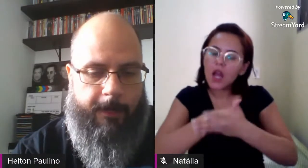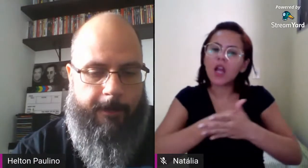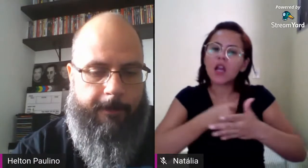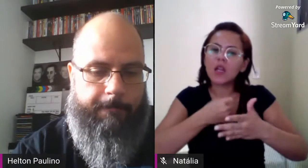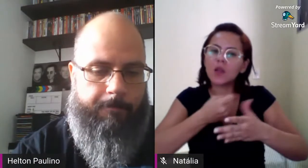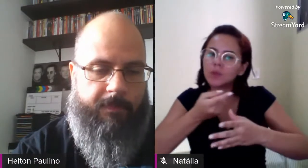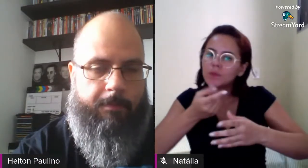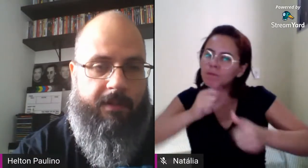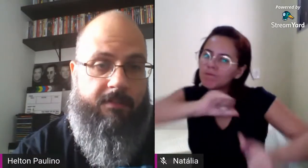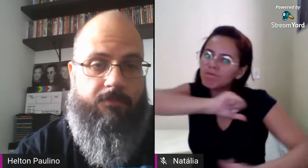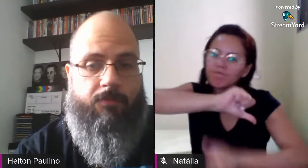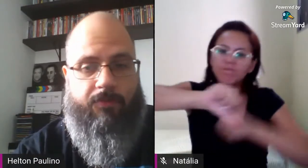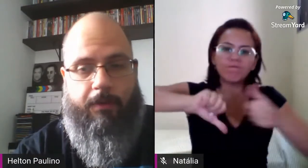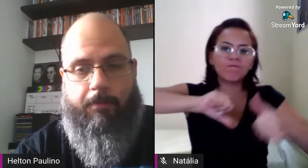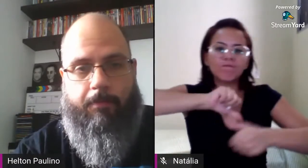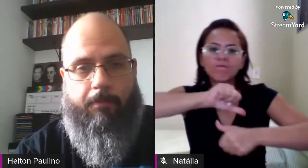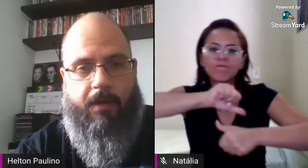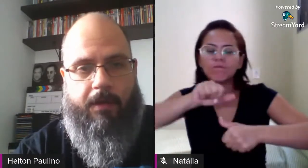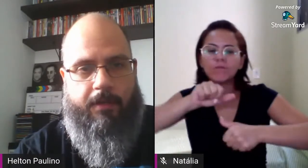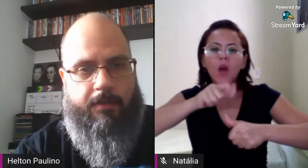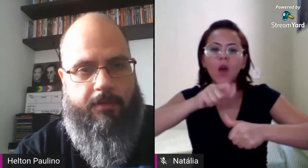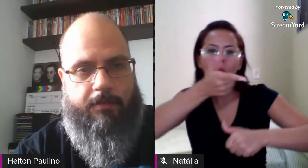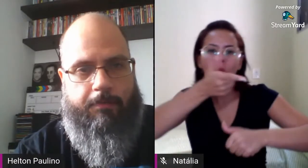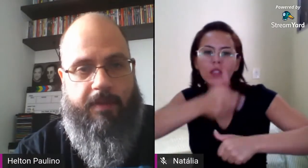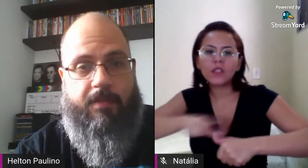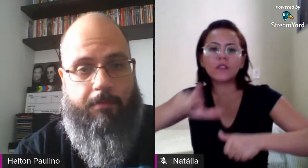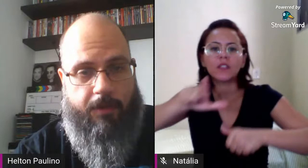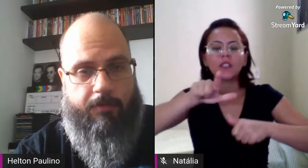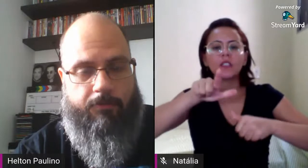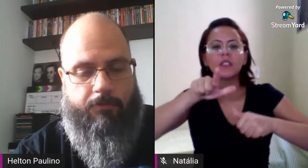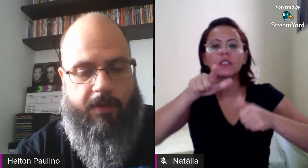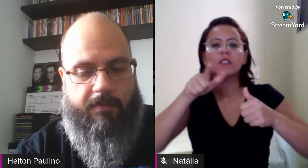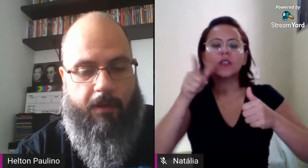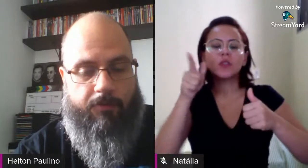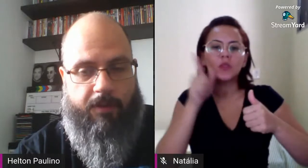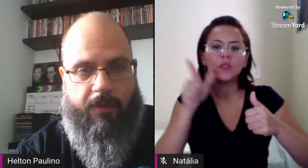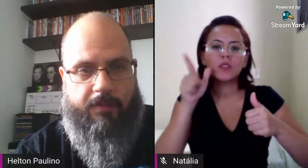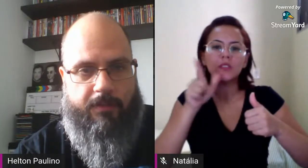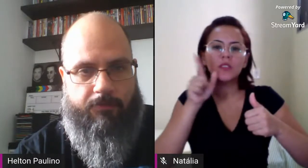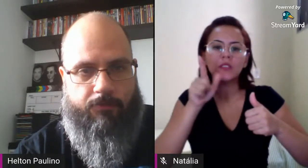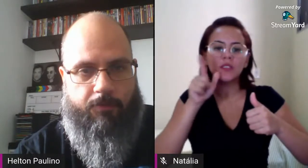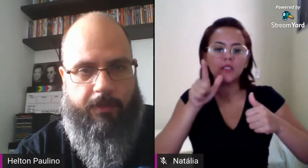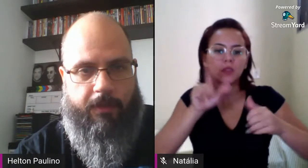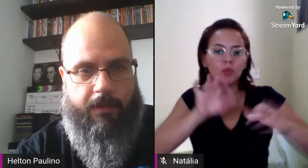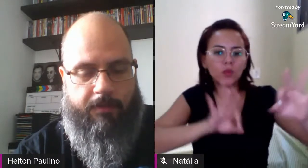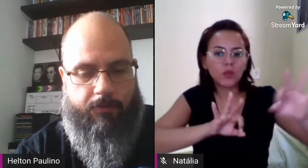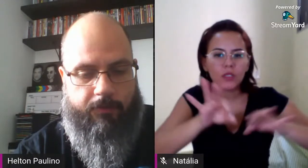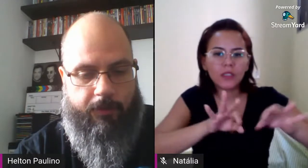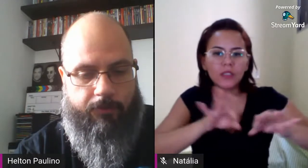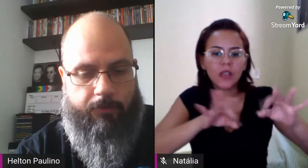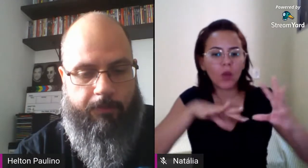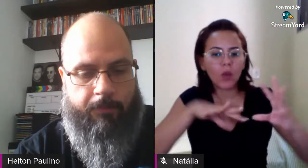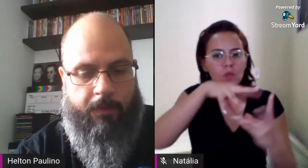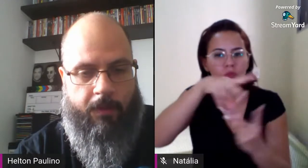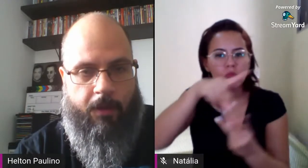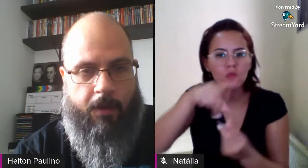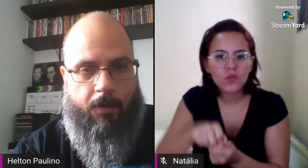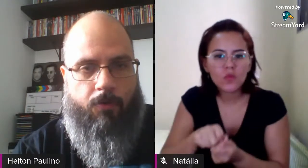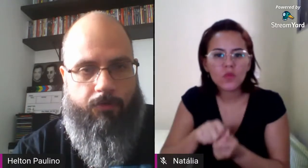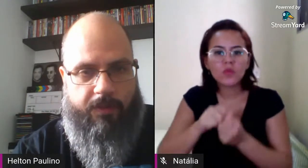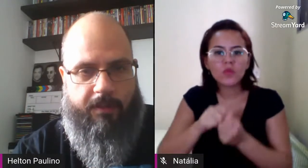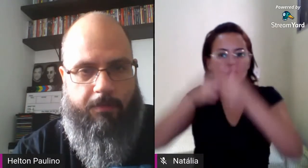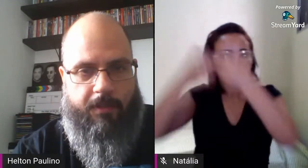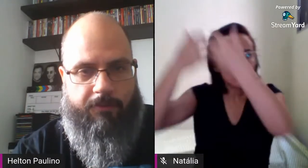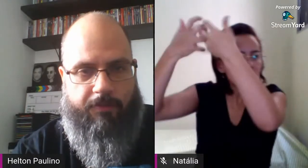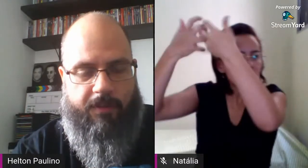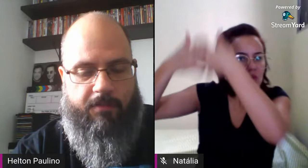para desenvolver mais pensamentos, mais graus reflexivos sobre esse contexto.